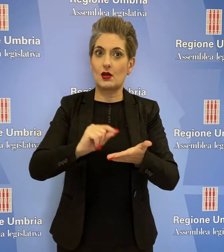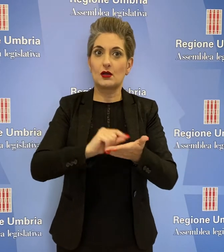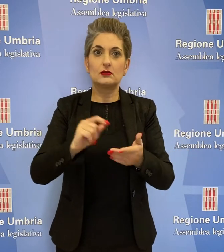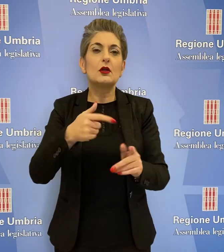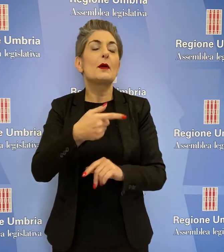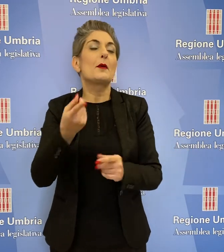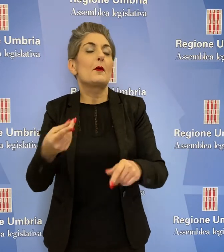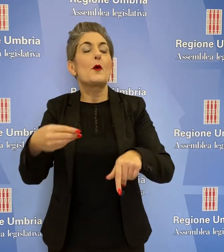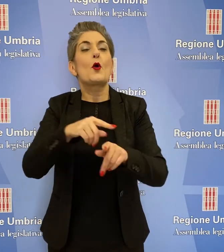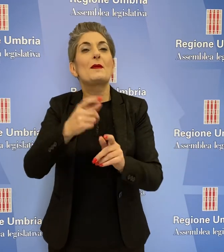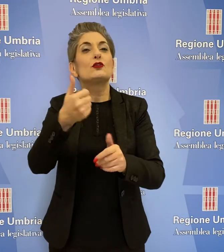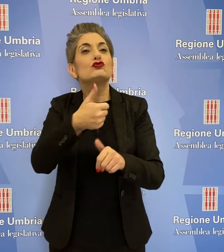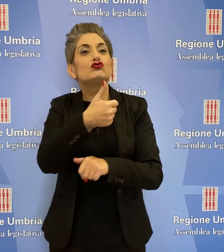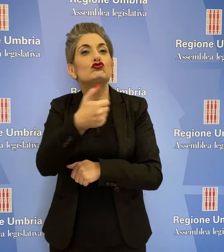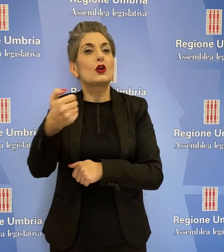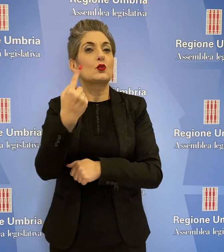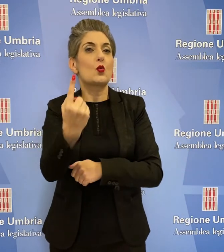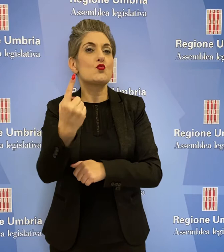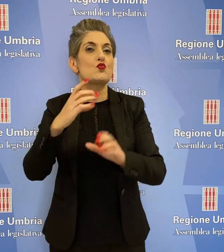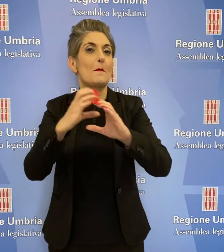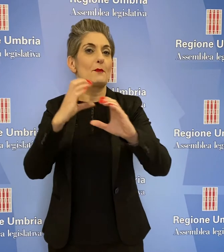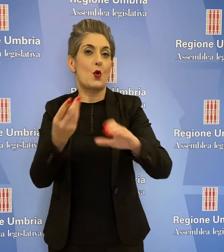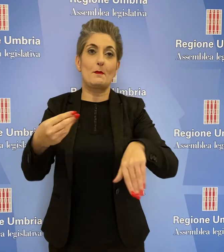scolastico con 101 mezzi aggiuntivi.